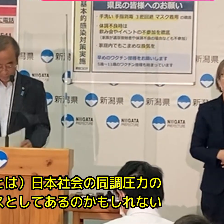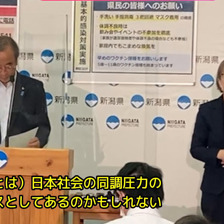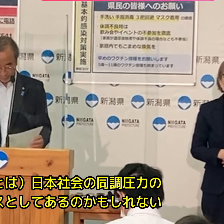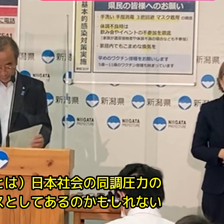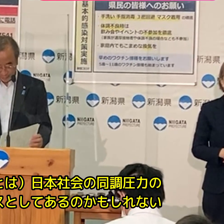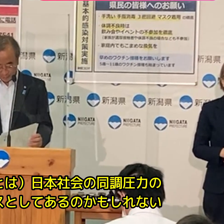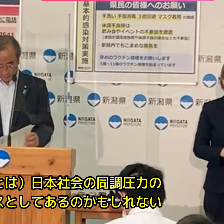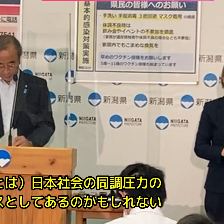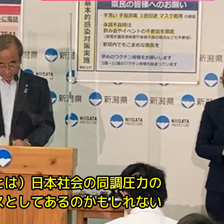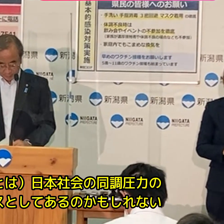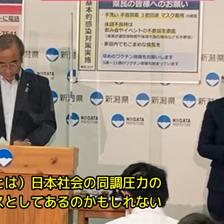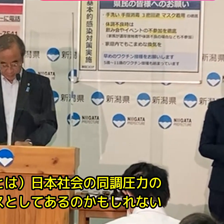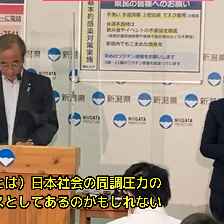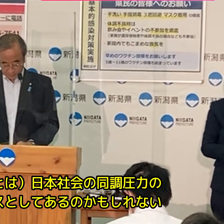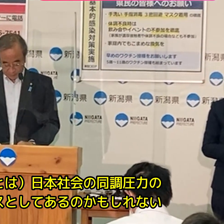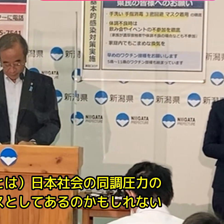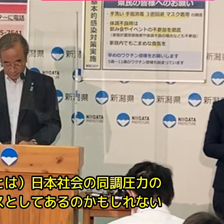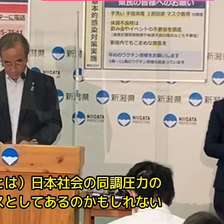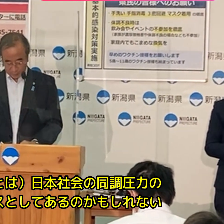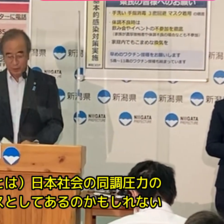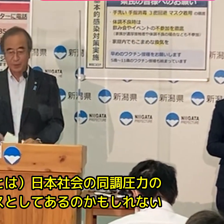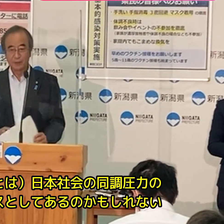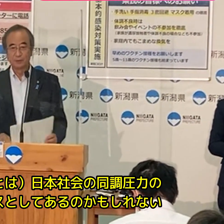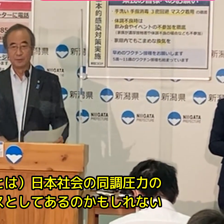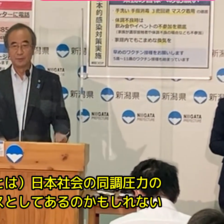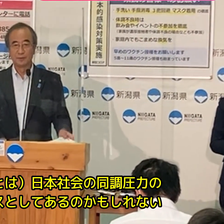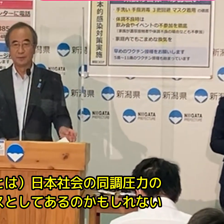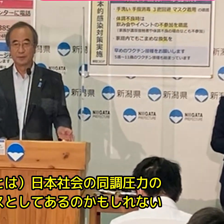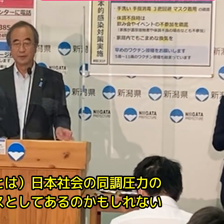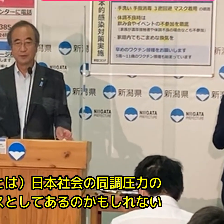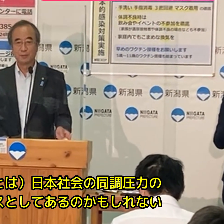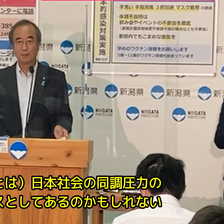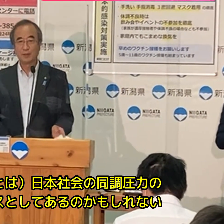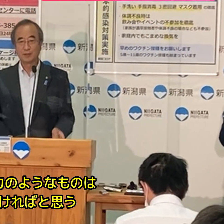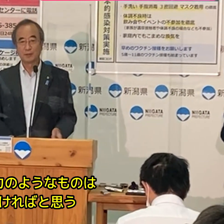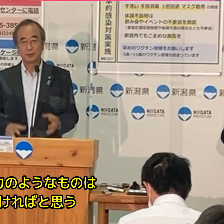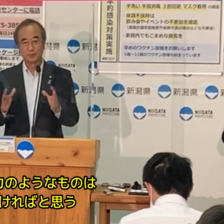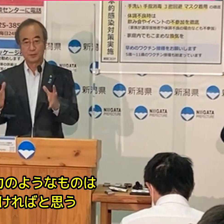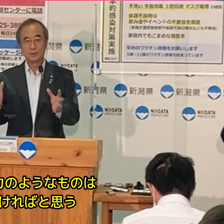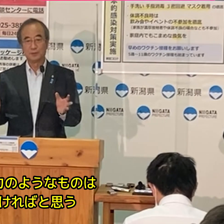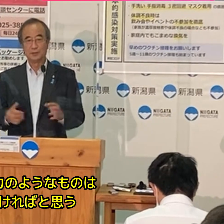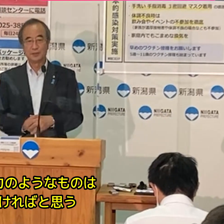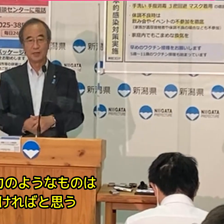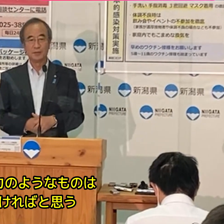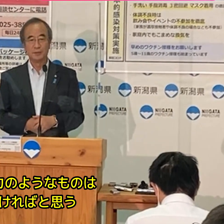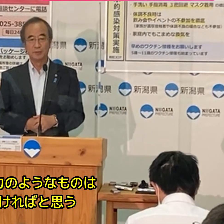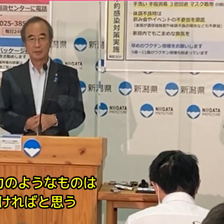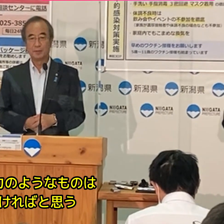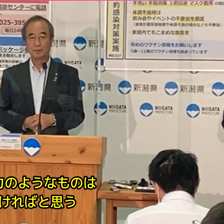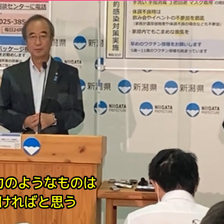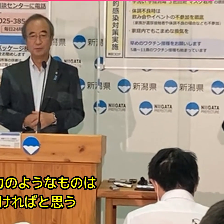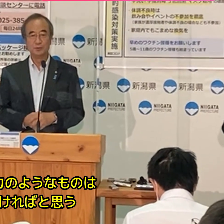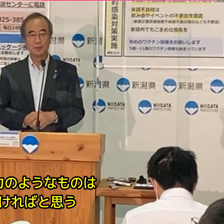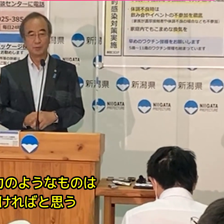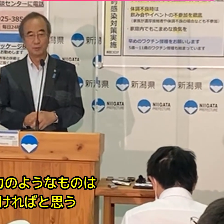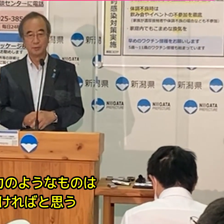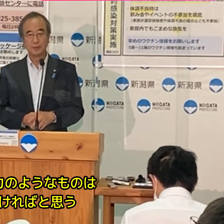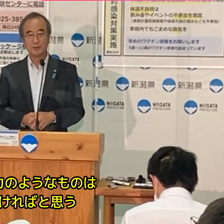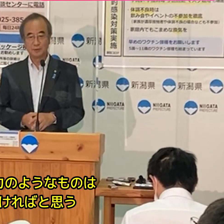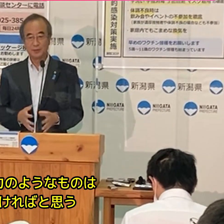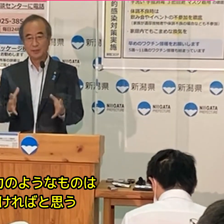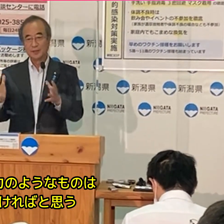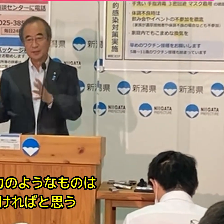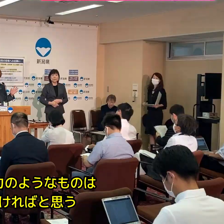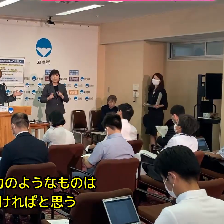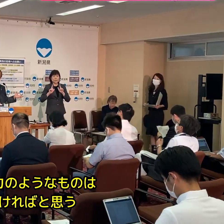社会の同調圧力の強さみたいなものがベースとしてあるのかもしれない。過剰な同調圧力のようなものは考え直さな